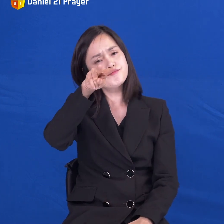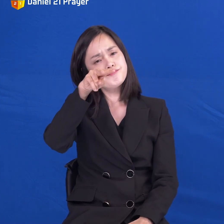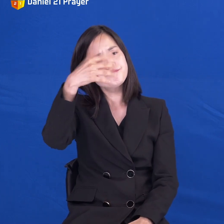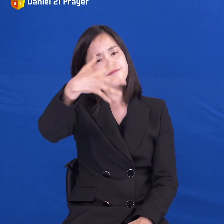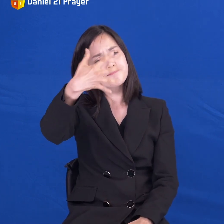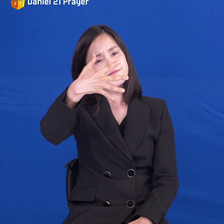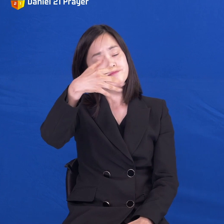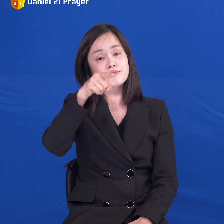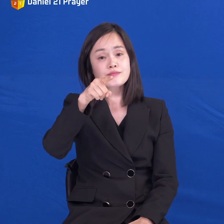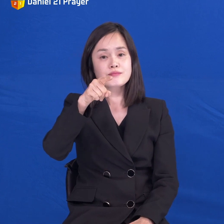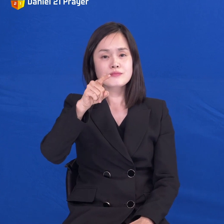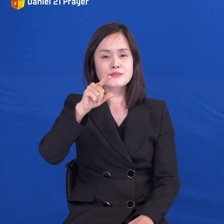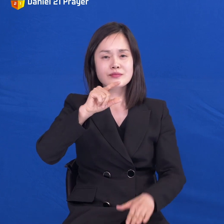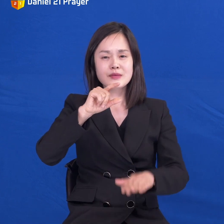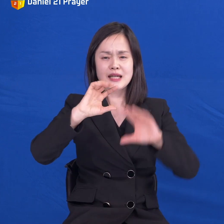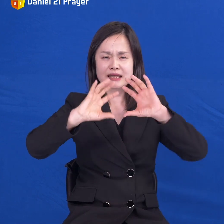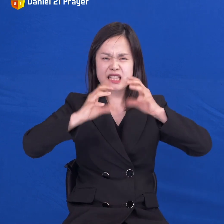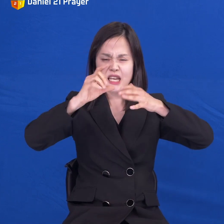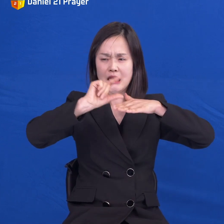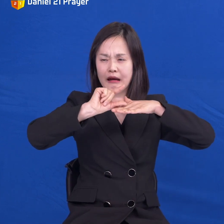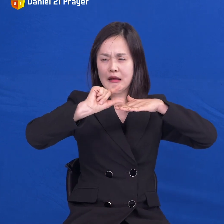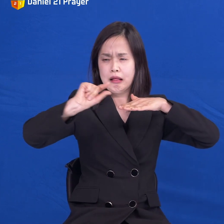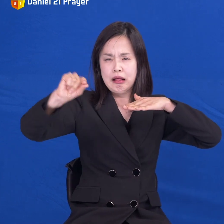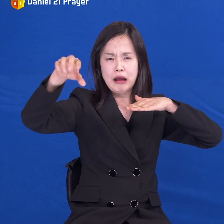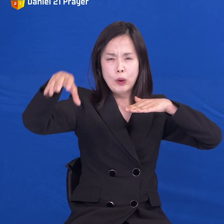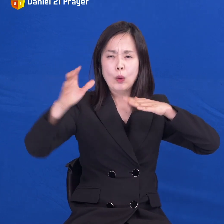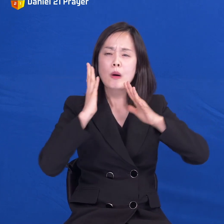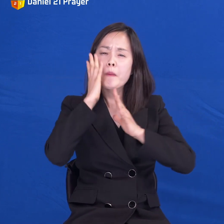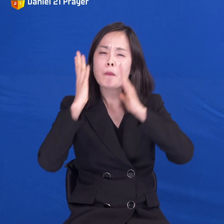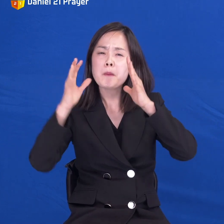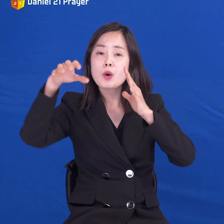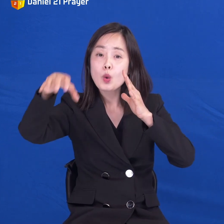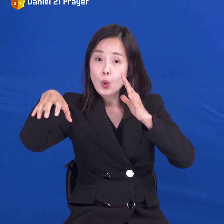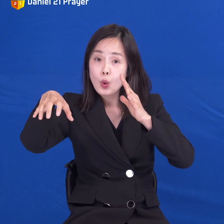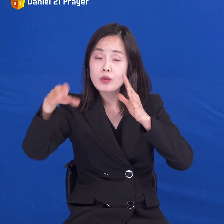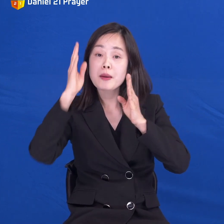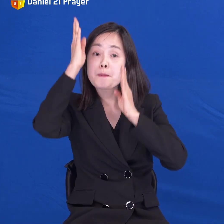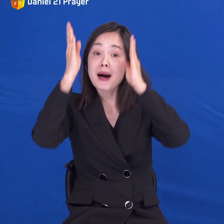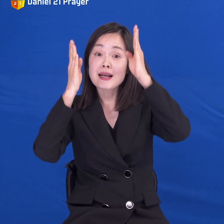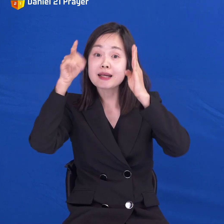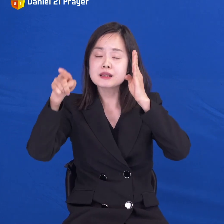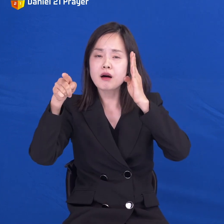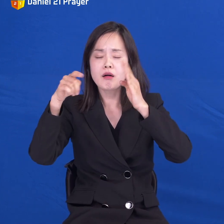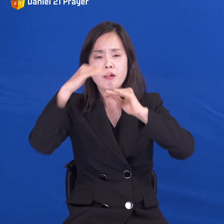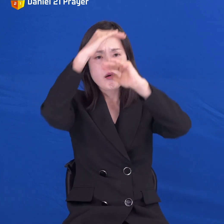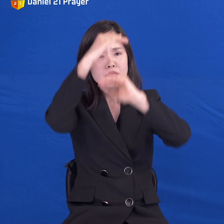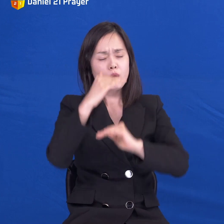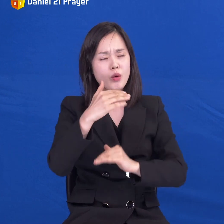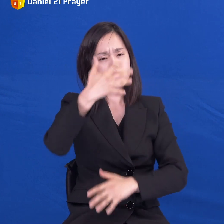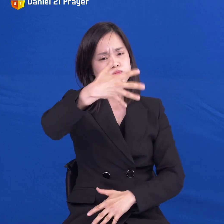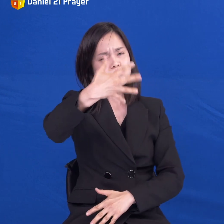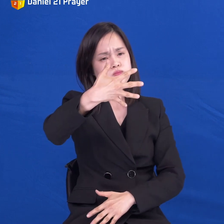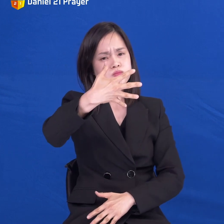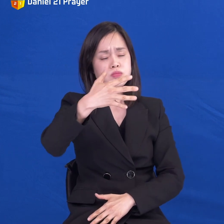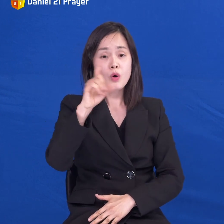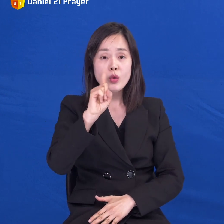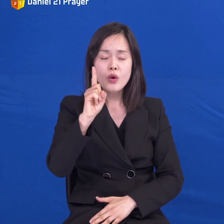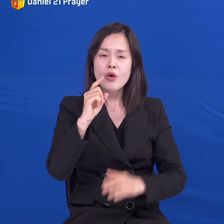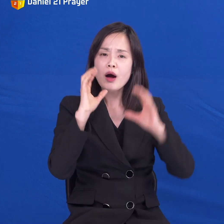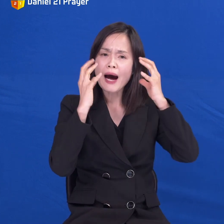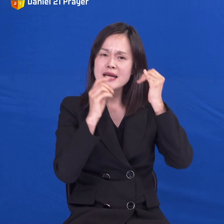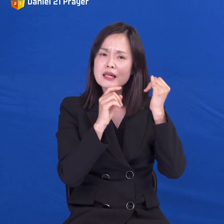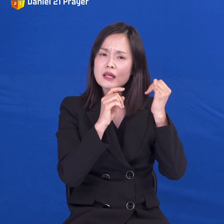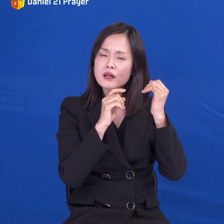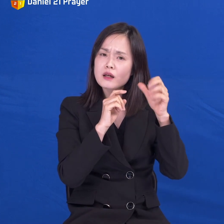나온 얘기가 말레이시아 정글의 얘기입니다. 한 여자아이가 열병에 들렸는데 어머니가 그